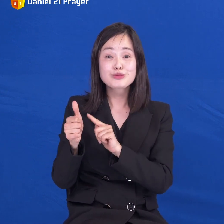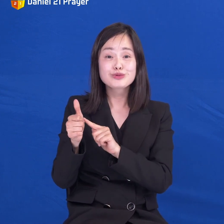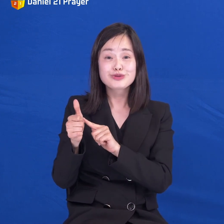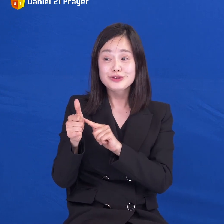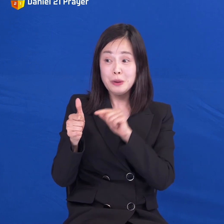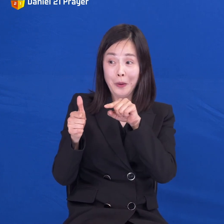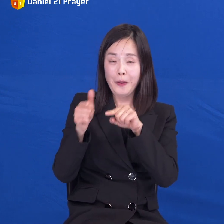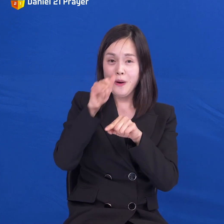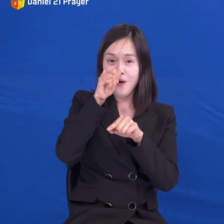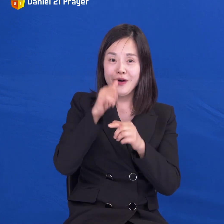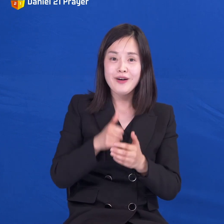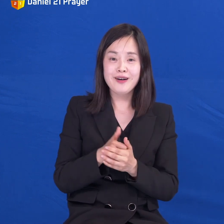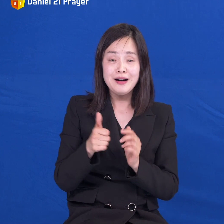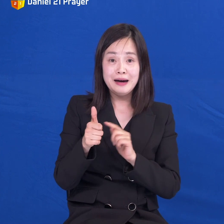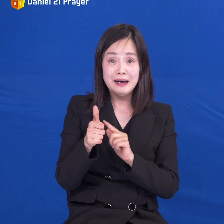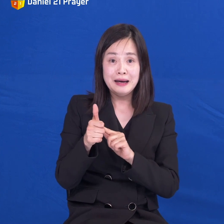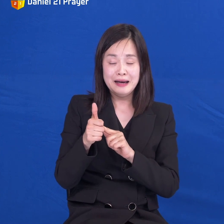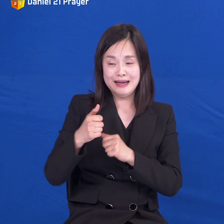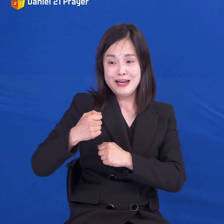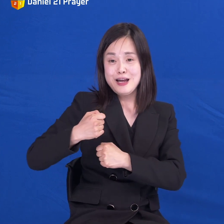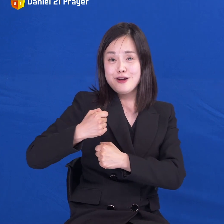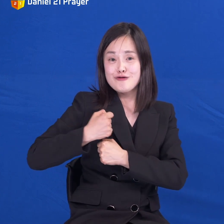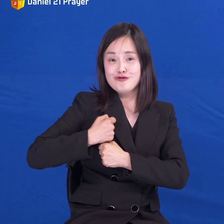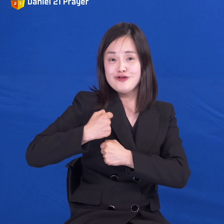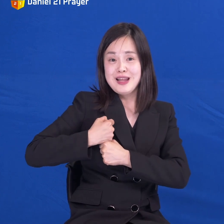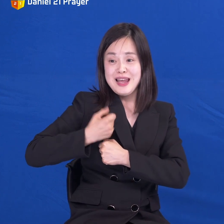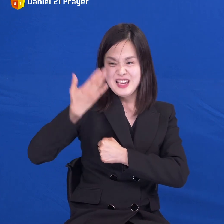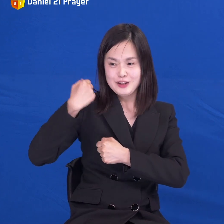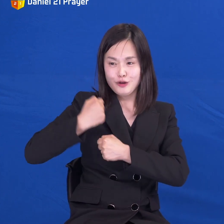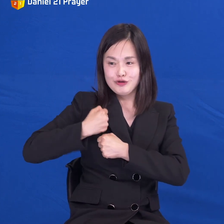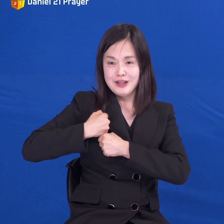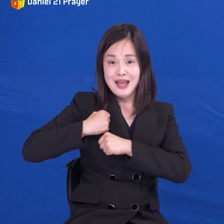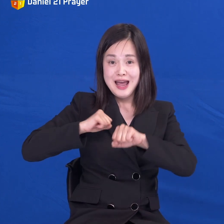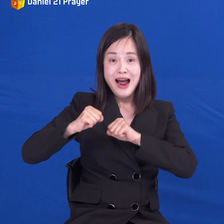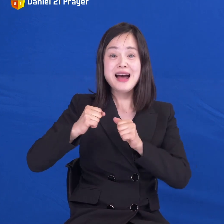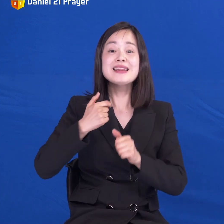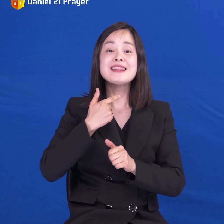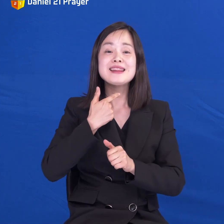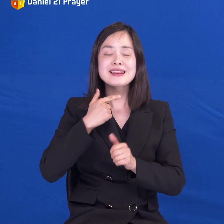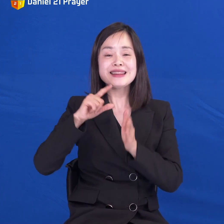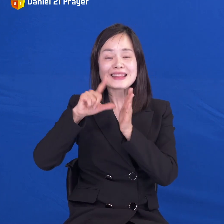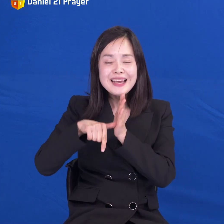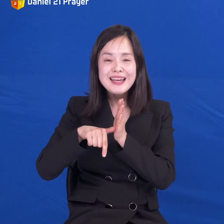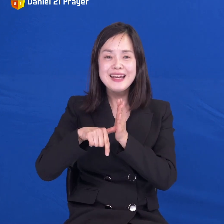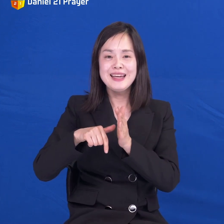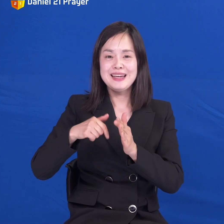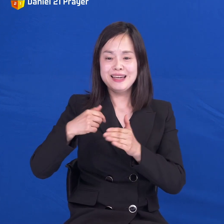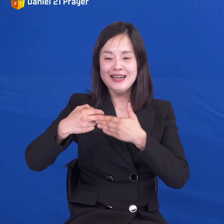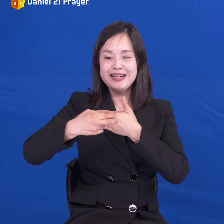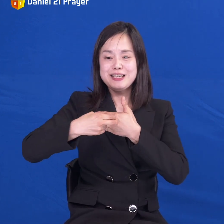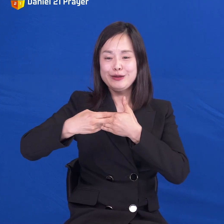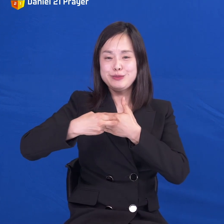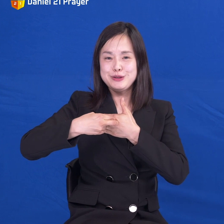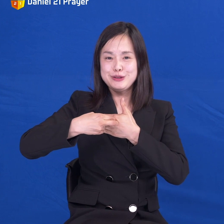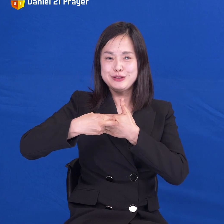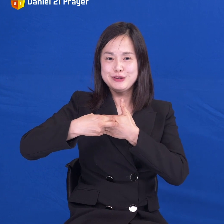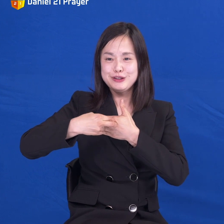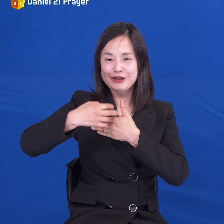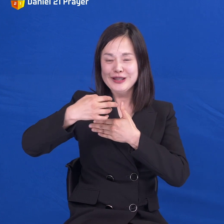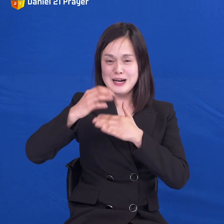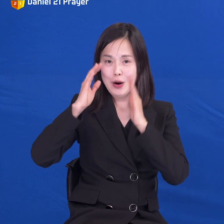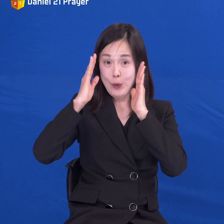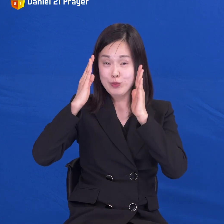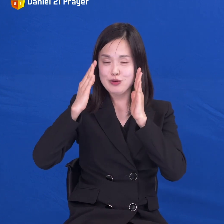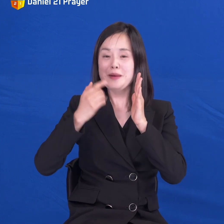군대에서 의무병을 했다는 거예요. 우리 유충환 집사님, 박수 한번 주시면 감사하겠습니다.